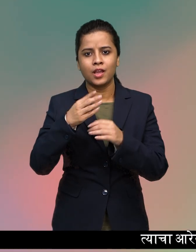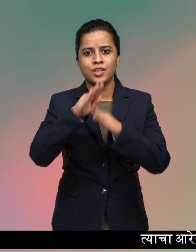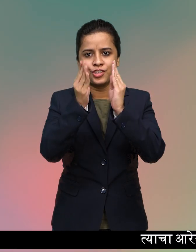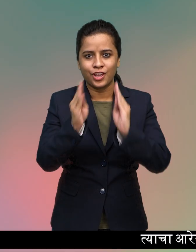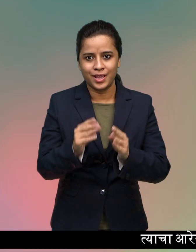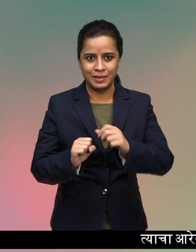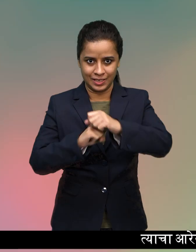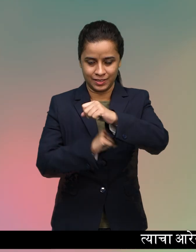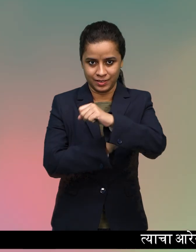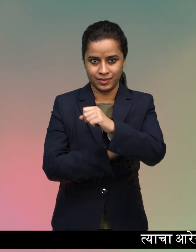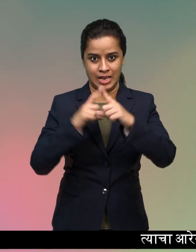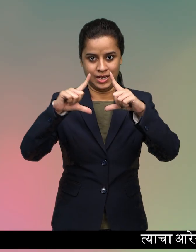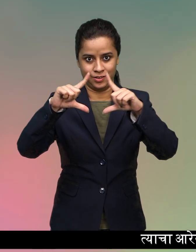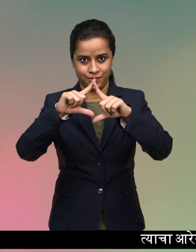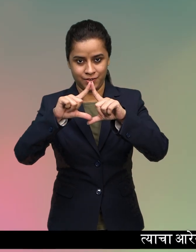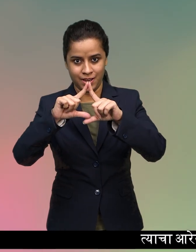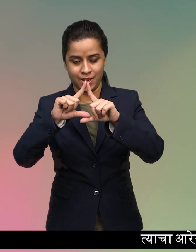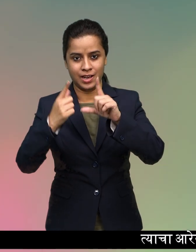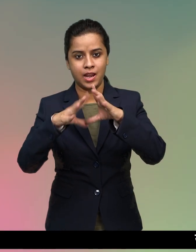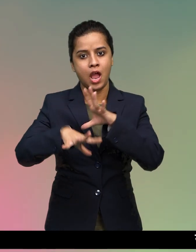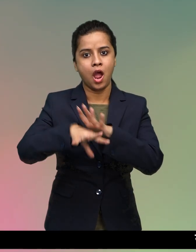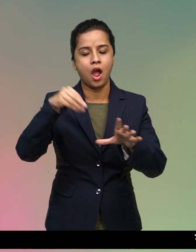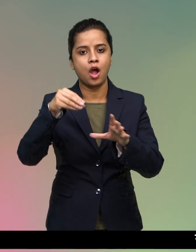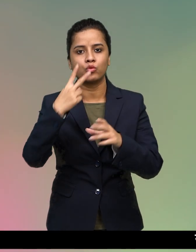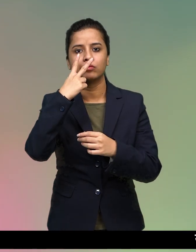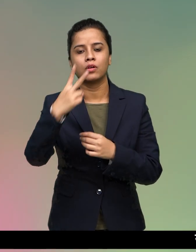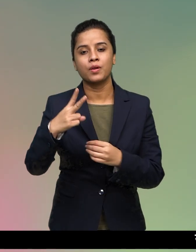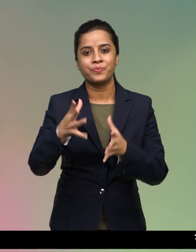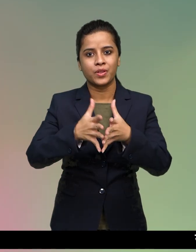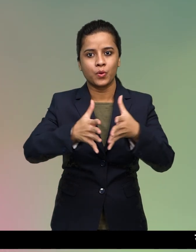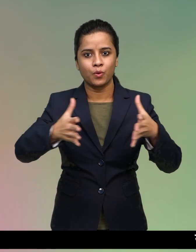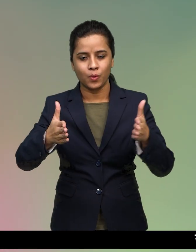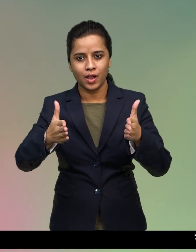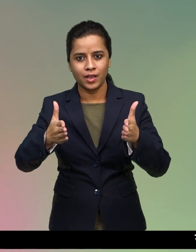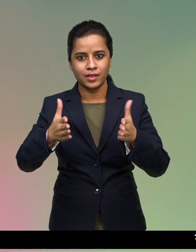त्याचा आरेखीय आकार त्रिकोणी असतो. समोरचा भाग रुंद